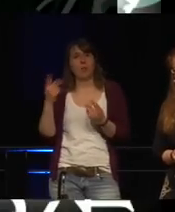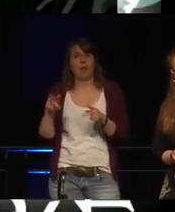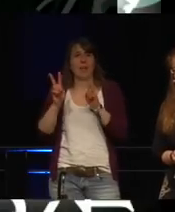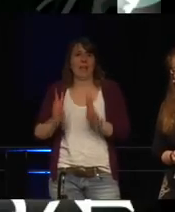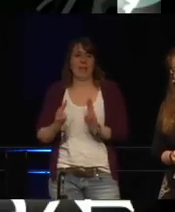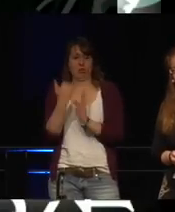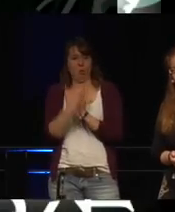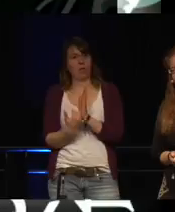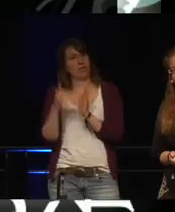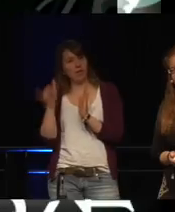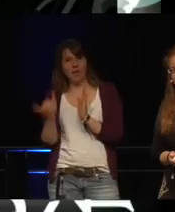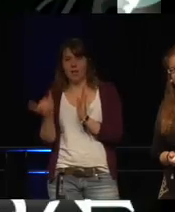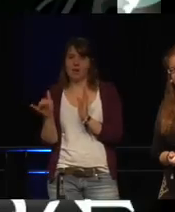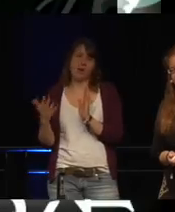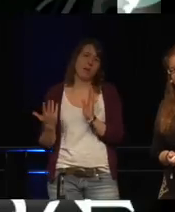eso.